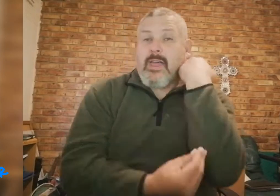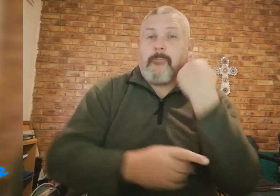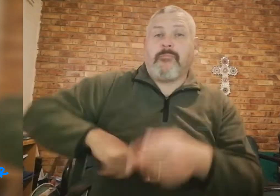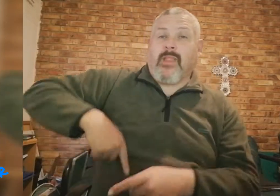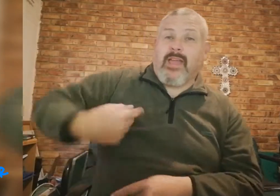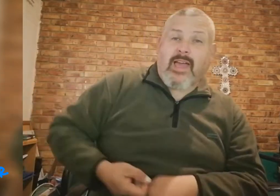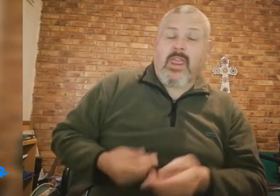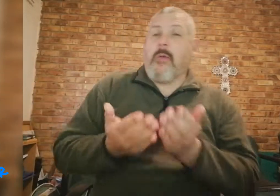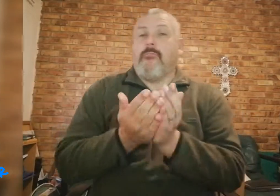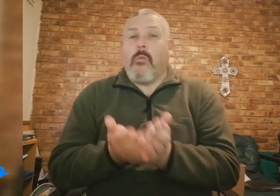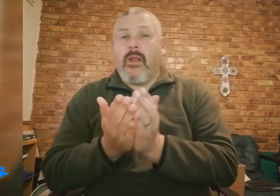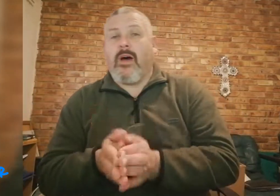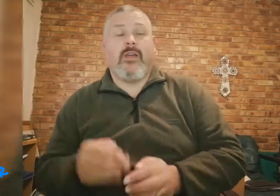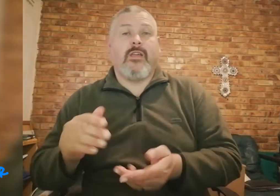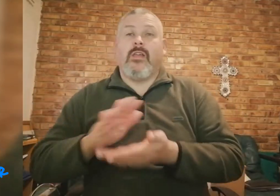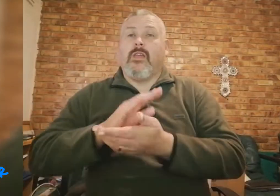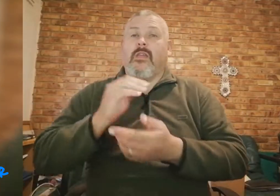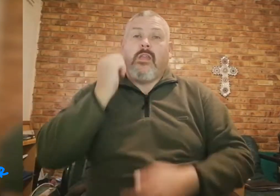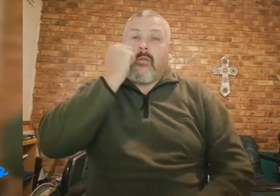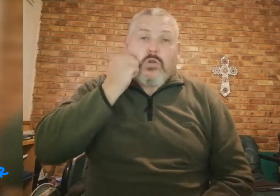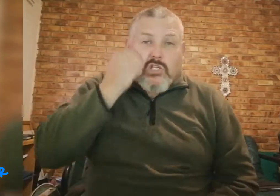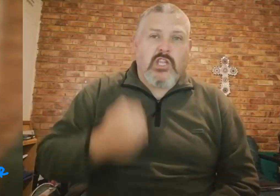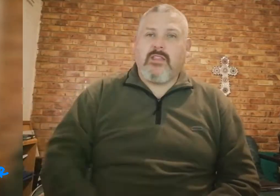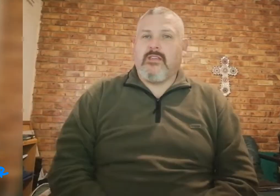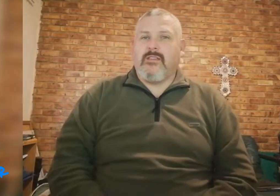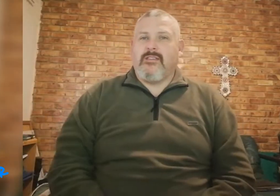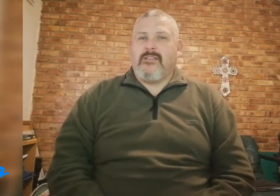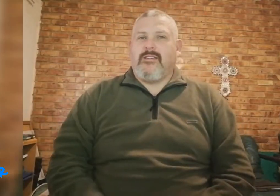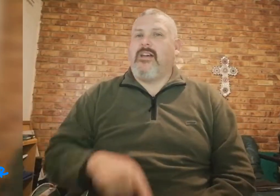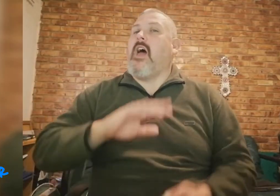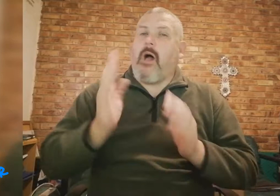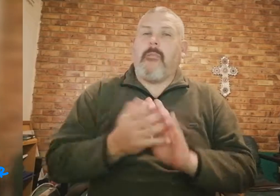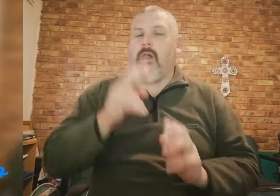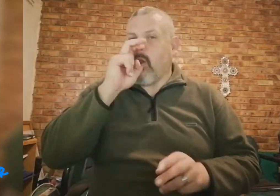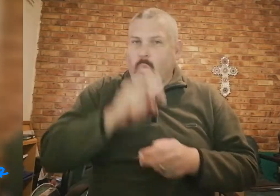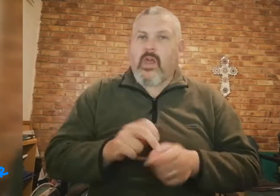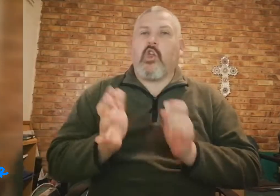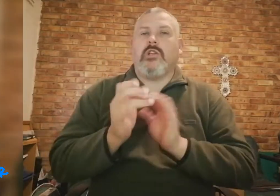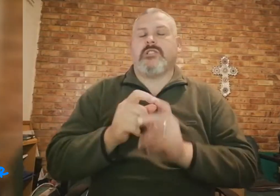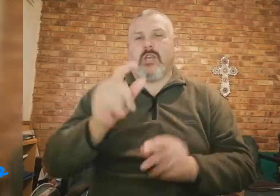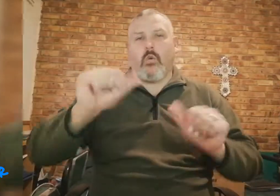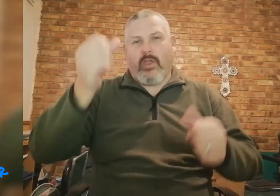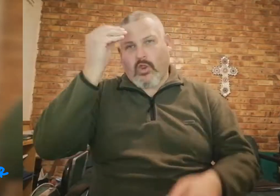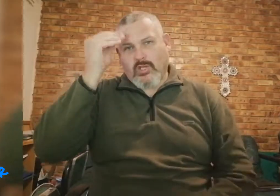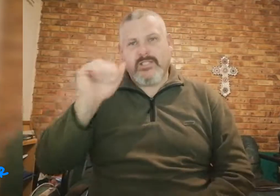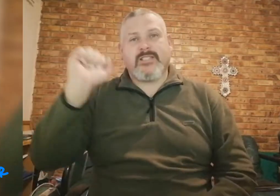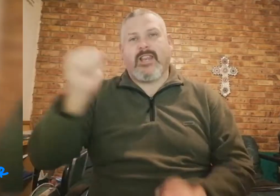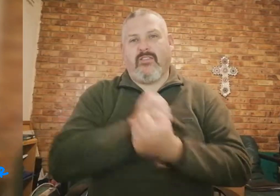I am the Rijk Boemelaar voor stuut allemaal nodig Jesus te groeien en te